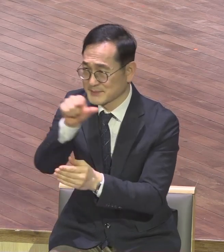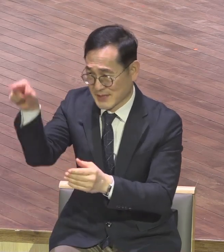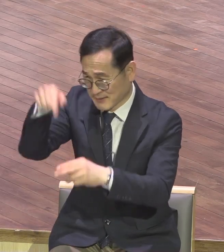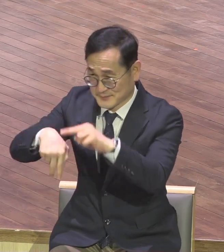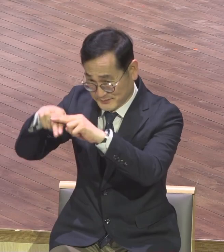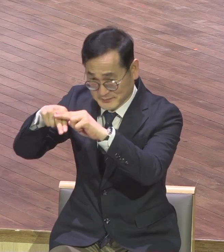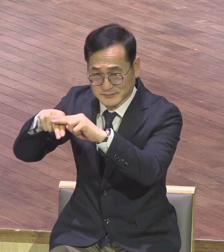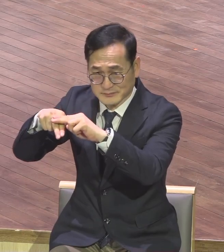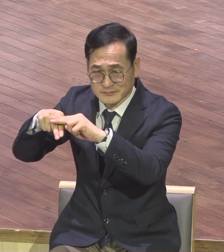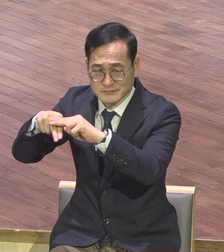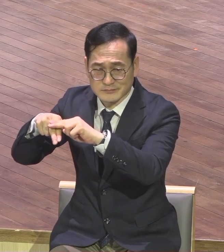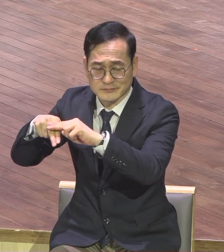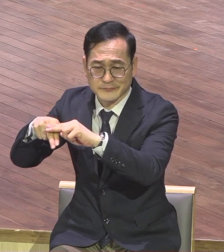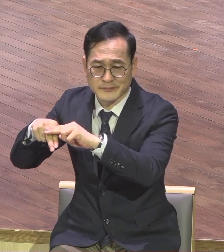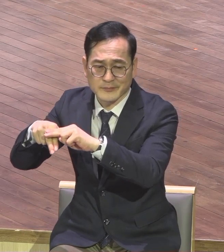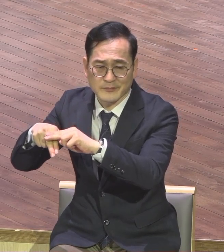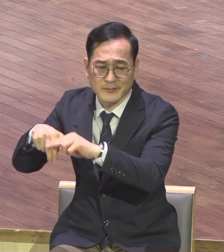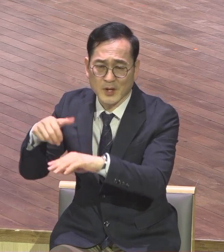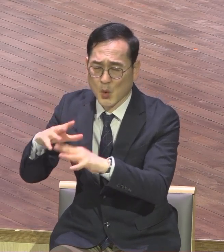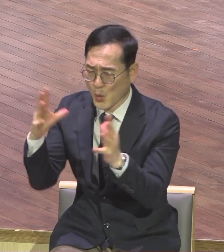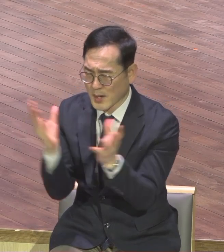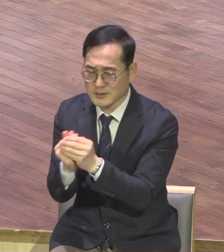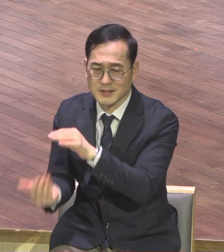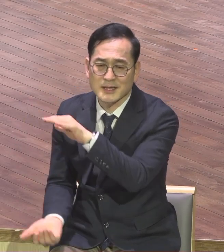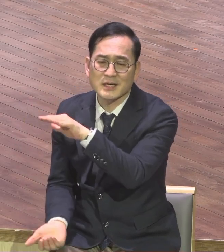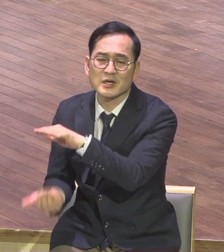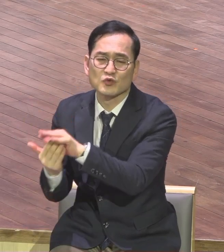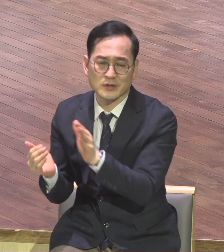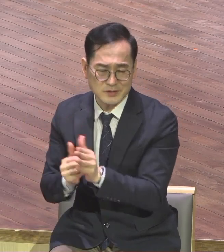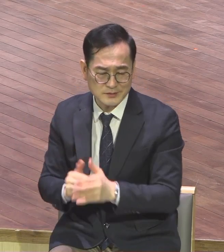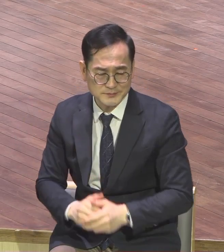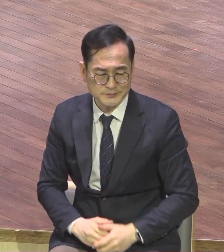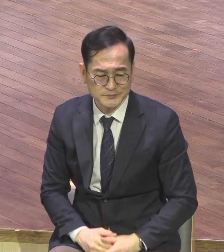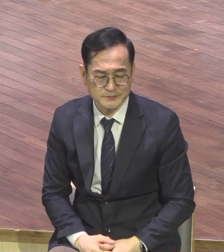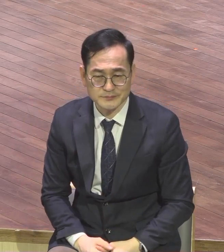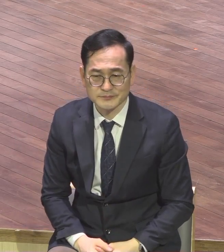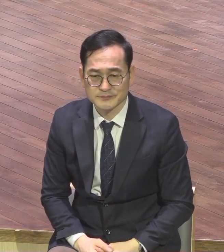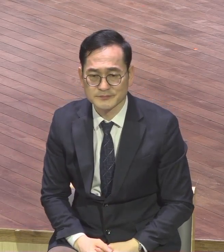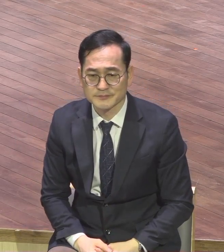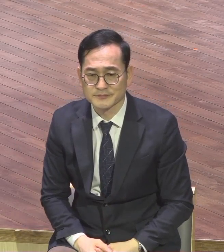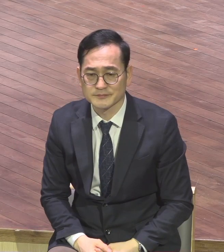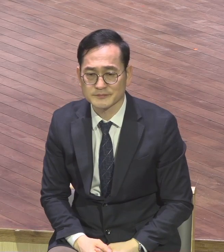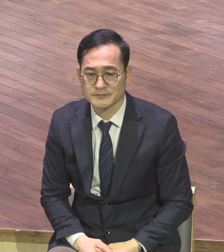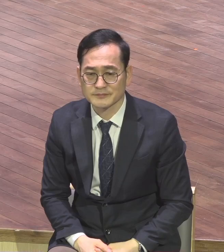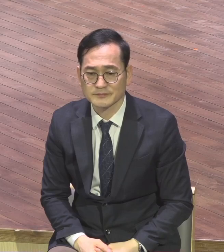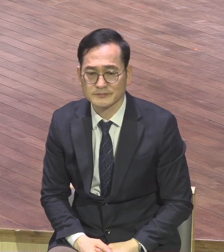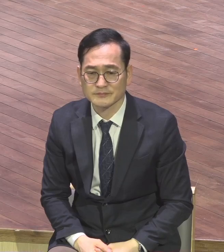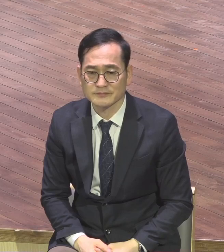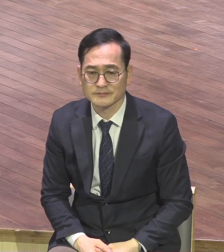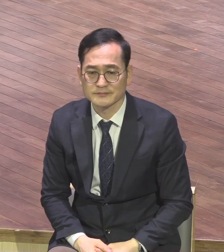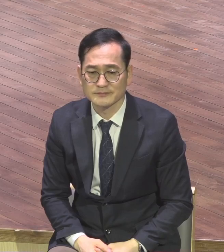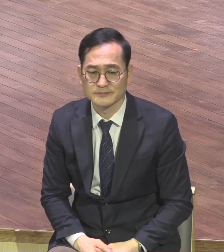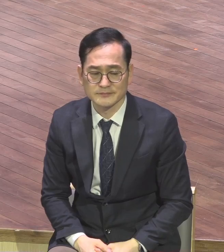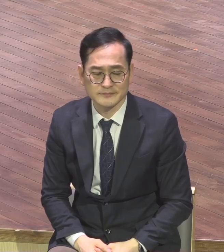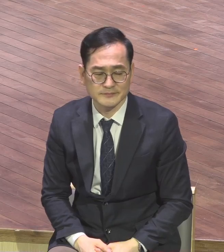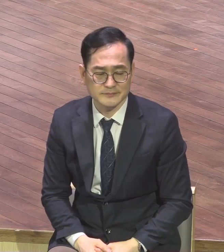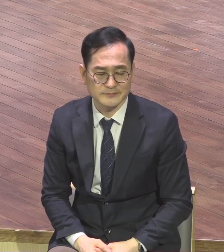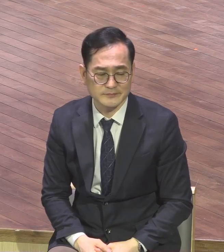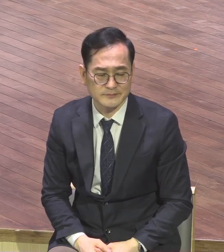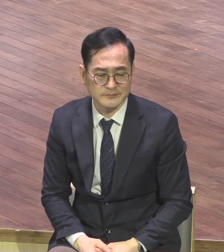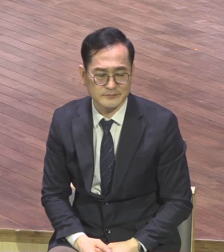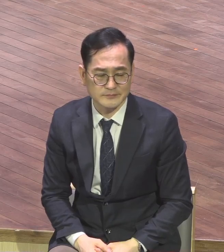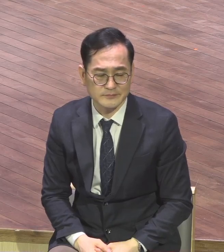아니야. 시어머니 해결 못합니까? 시집 문제, 시집 식구들 해결 안 됩니까? 그것